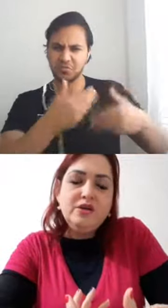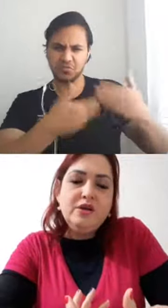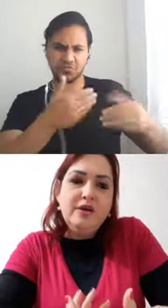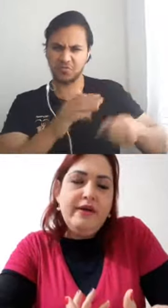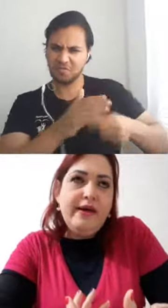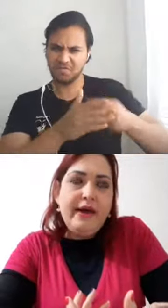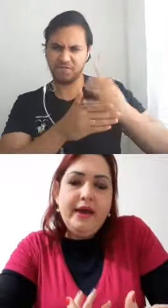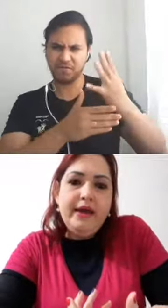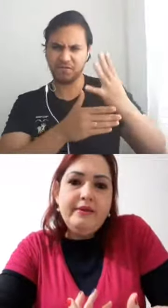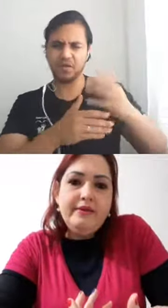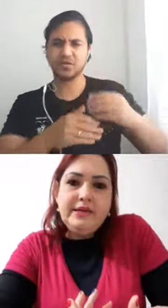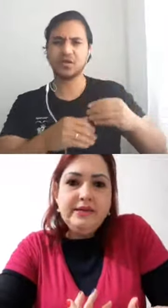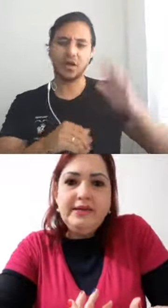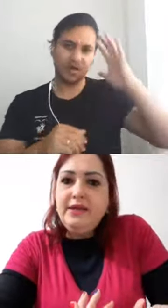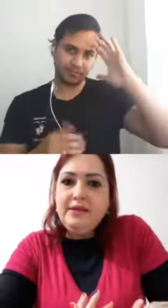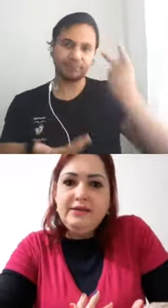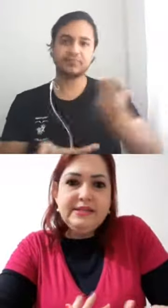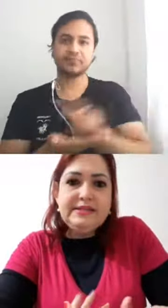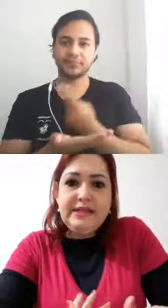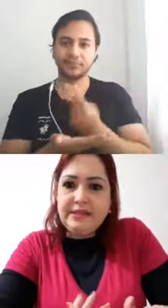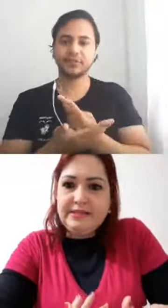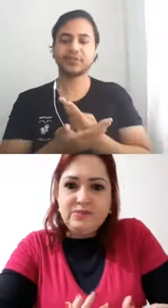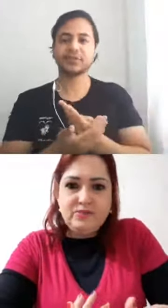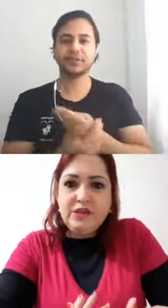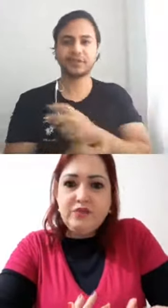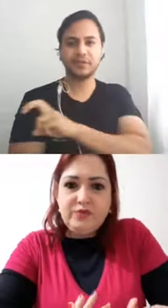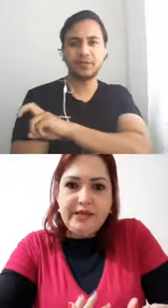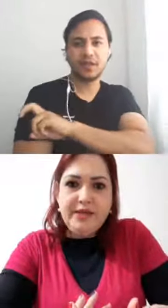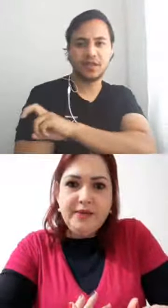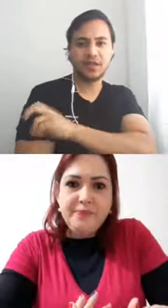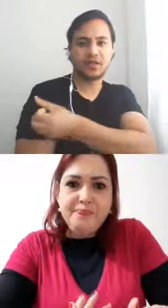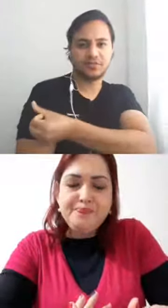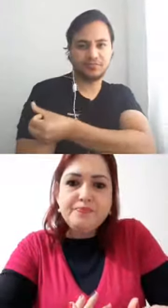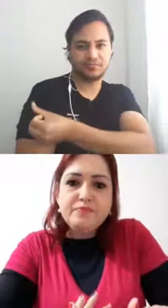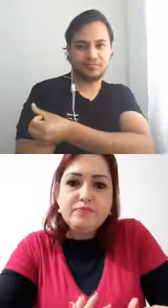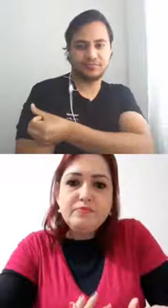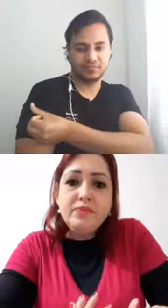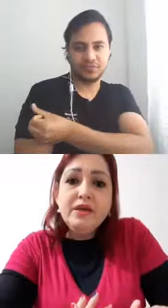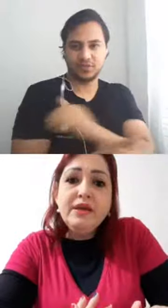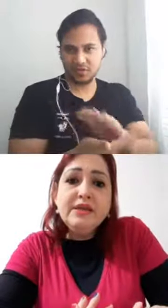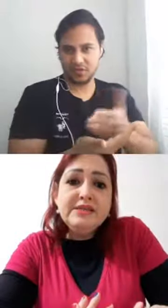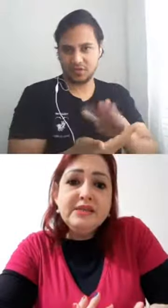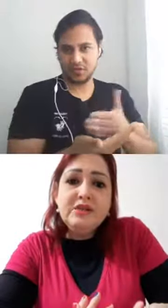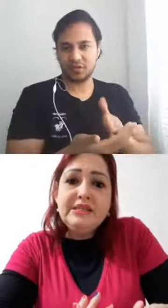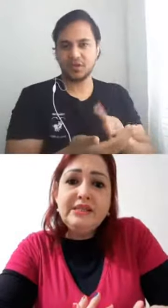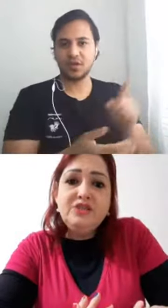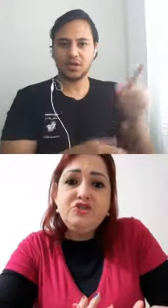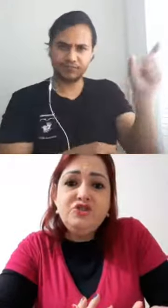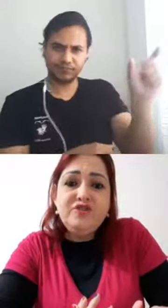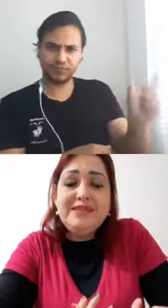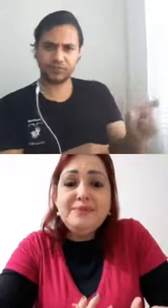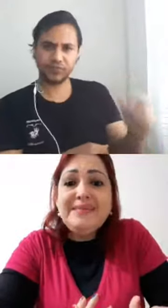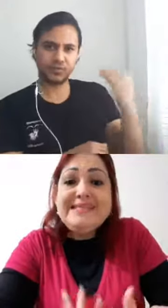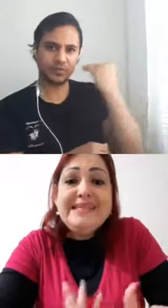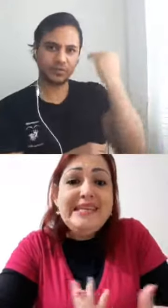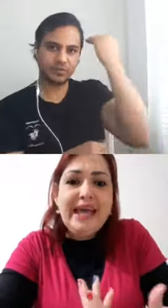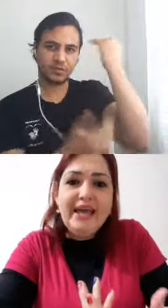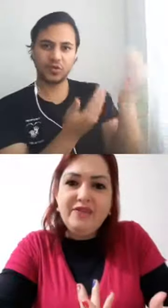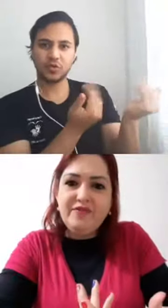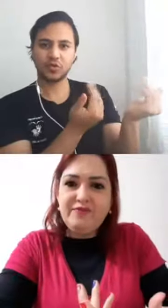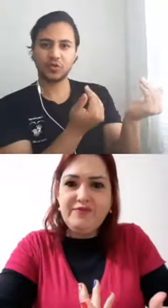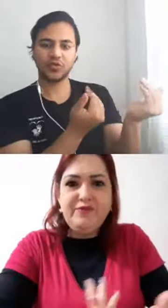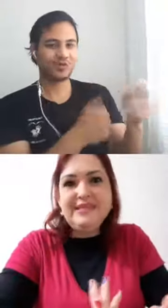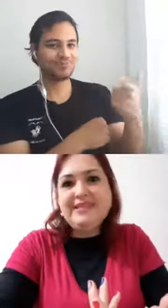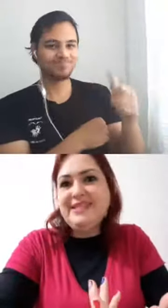adolescente em quinta, sexto ano ali, e que esse adolescente não tivesse mais ninguém